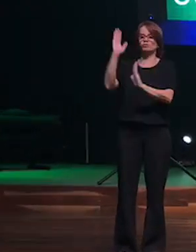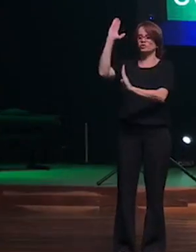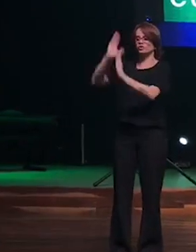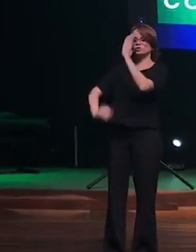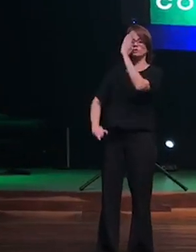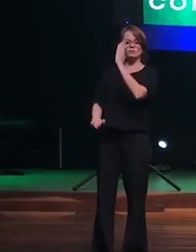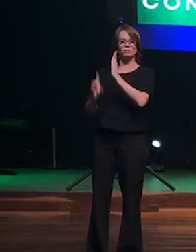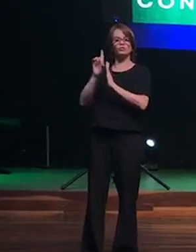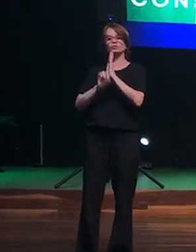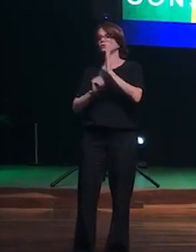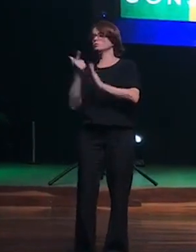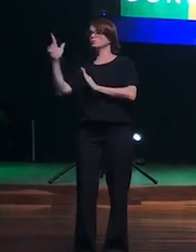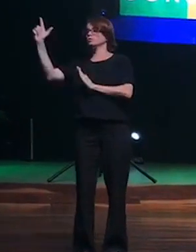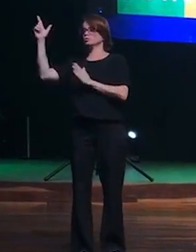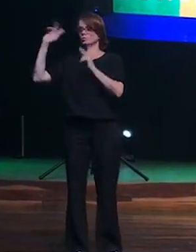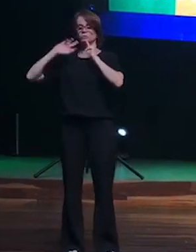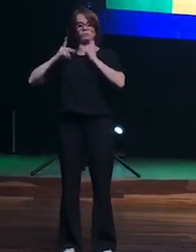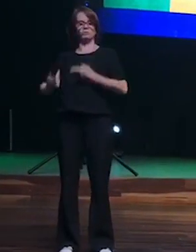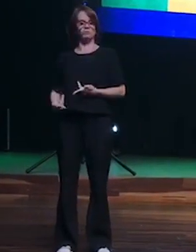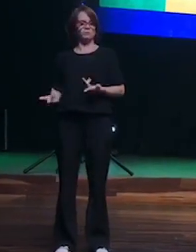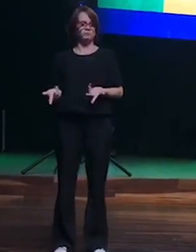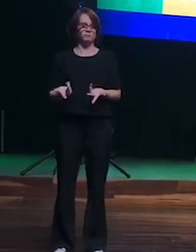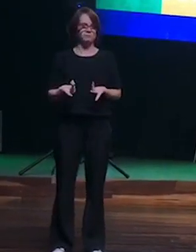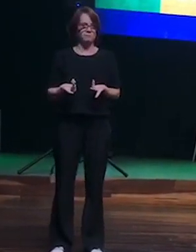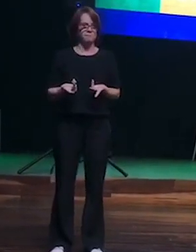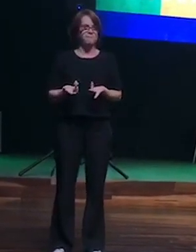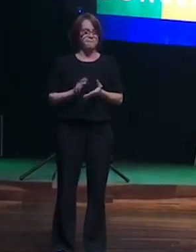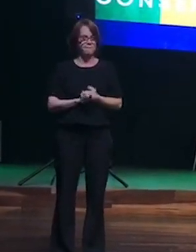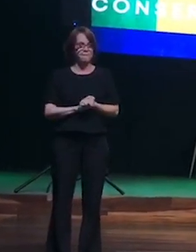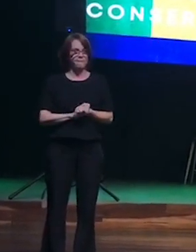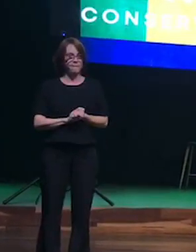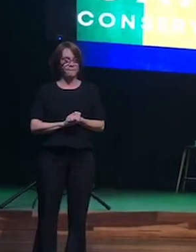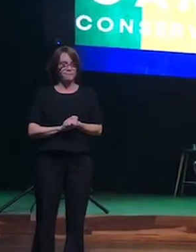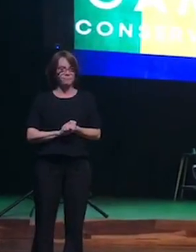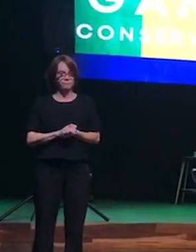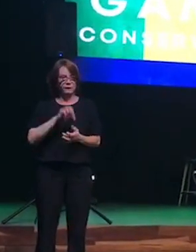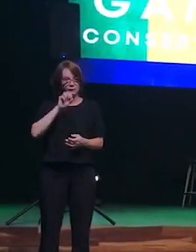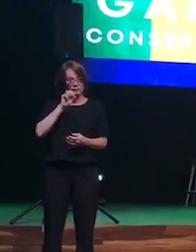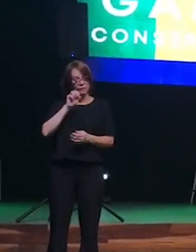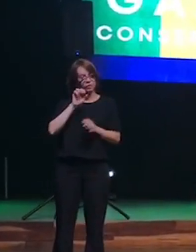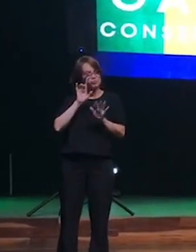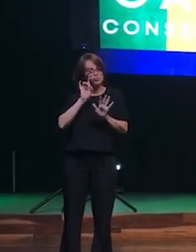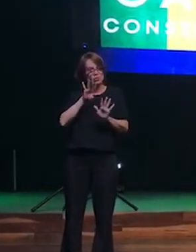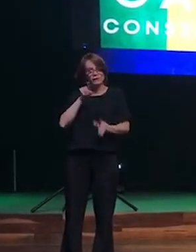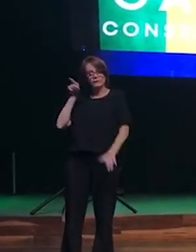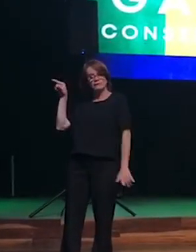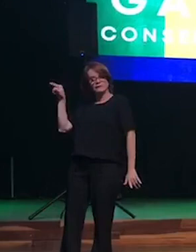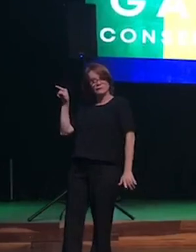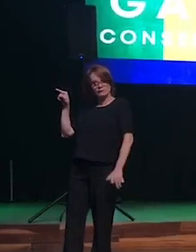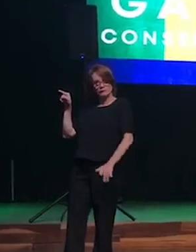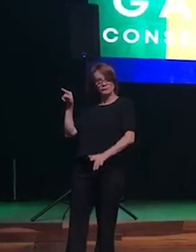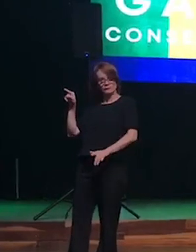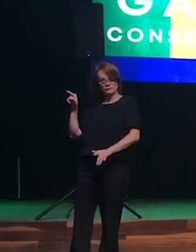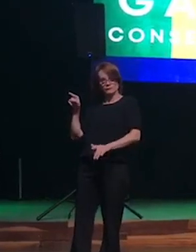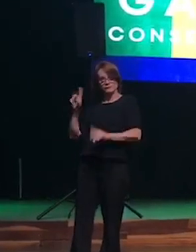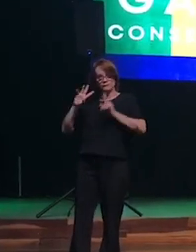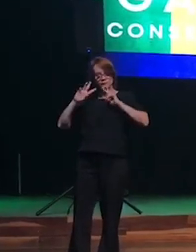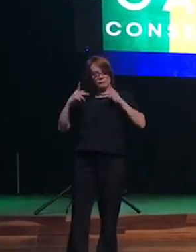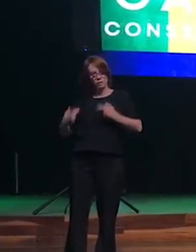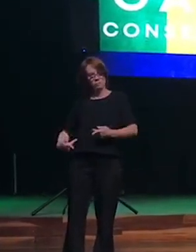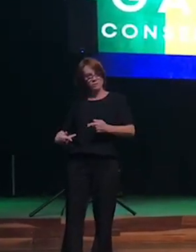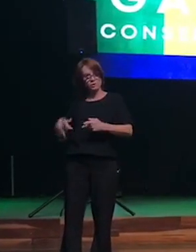humano, a menos que este outro ser humano tenha cometido crime. Aí o